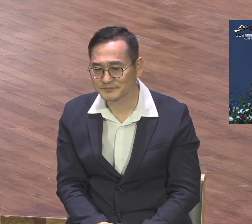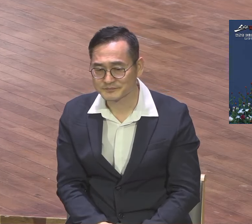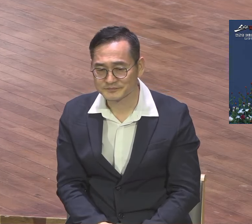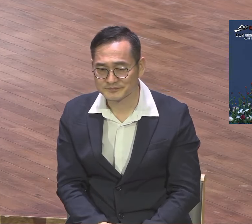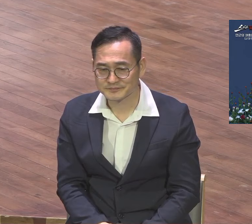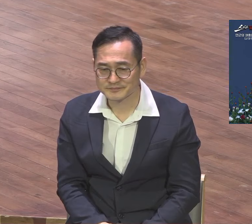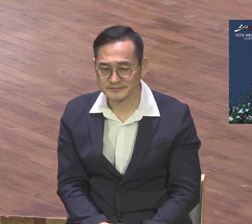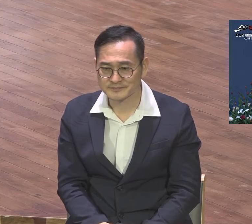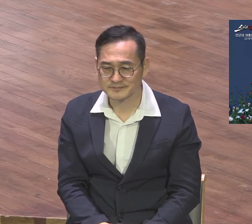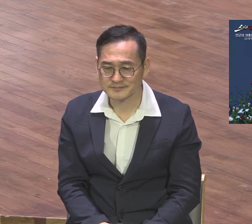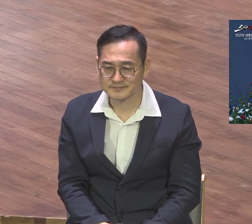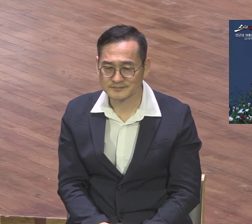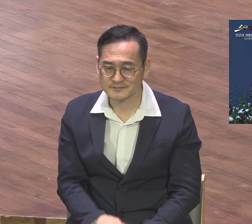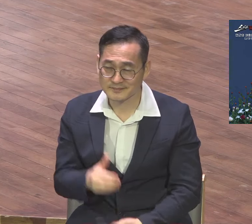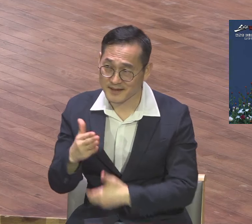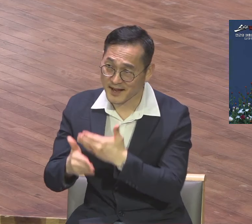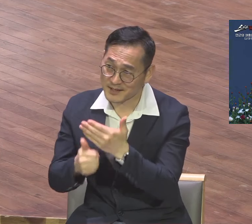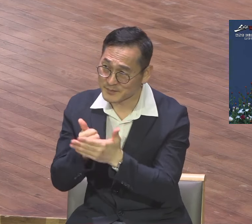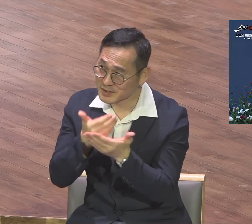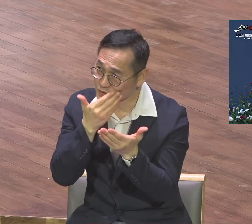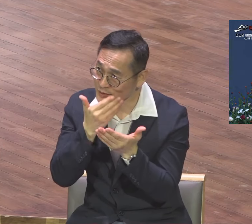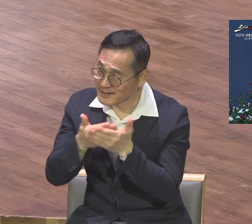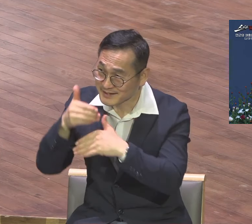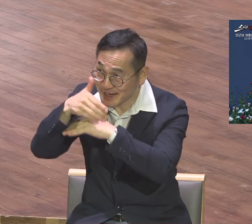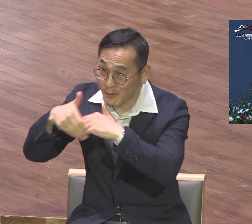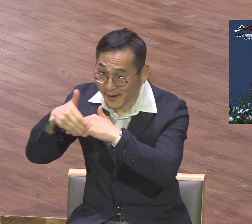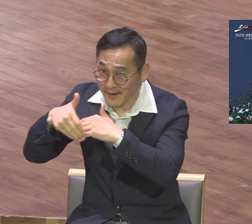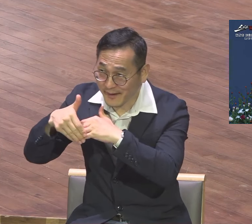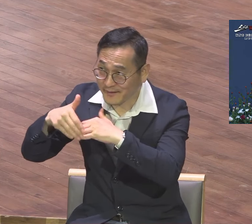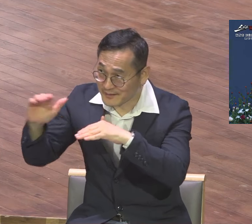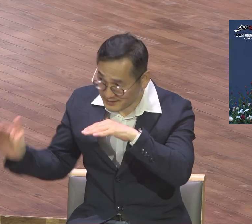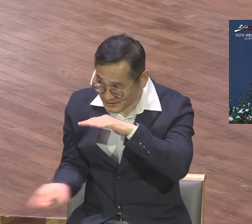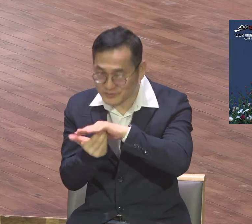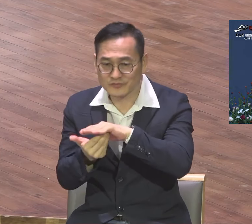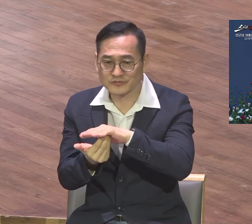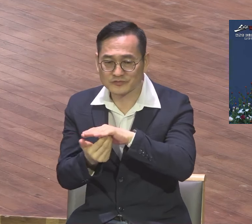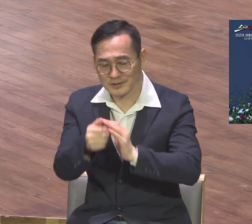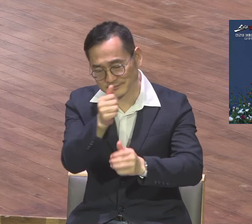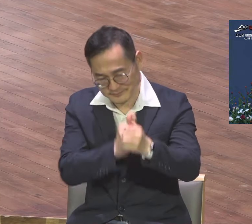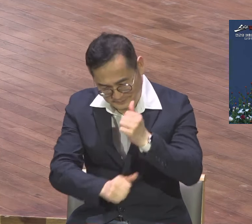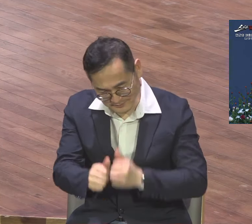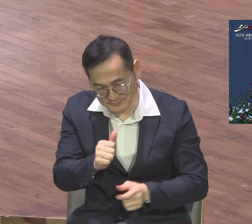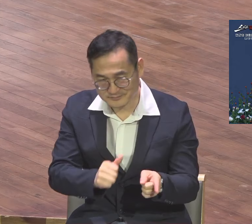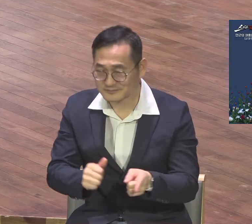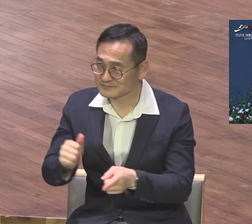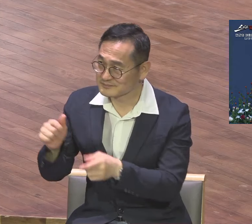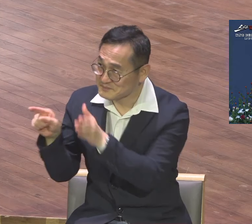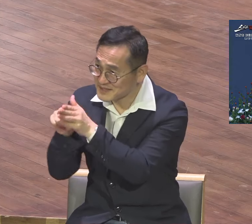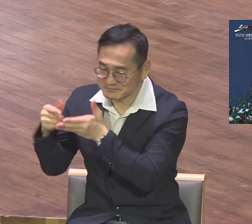작품이 된다 이 말이죠. 그것이 우리 후대들에게 남길 영적 기업이자 유산이다.